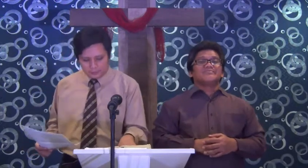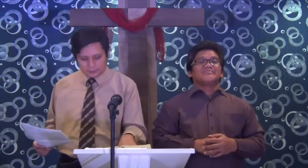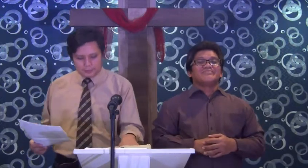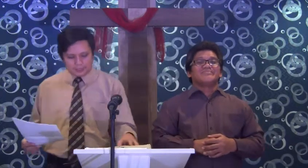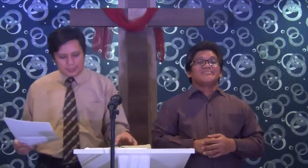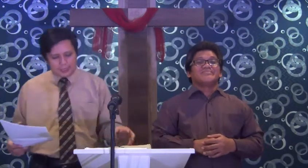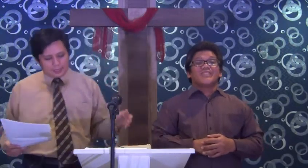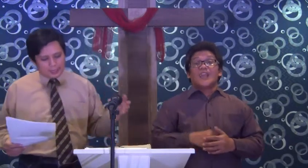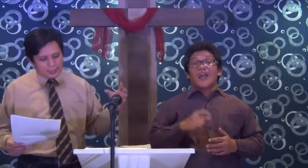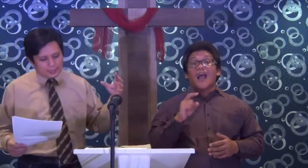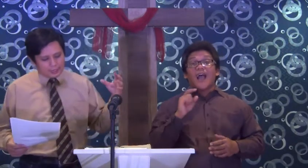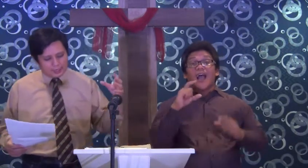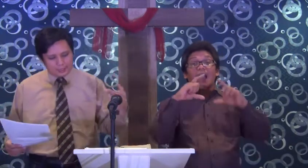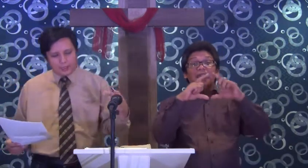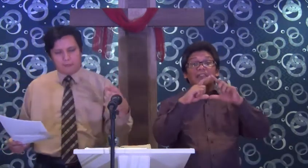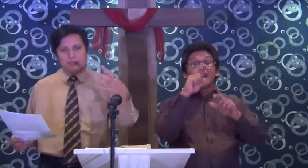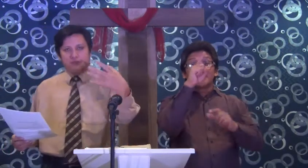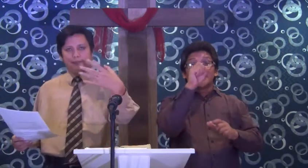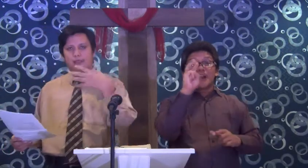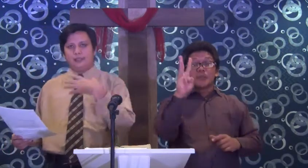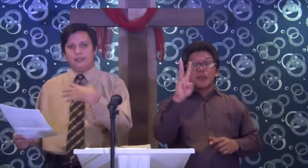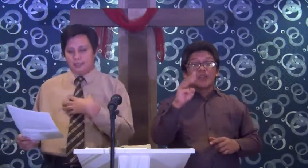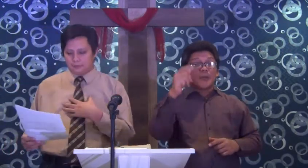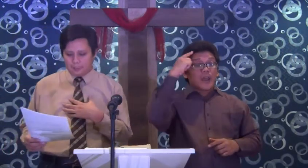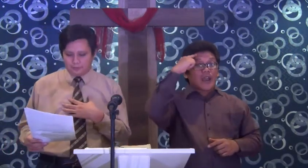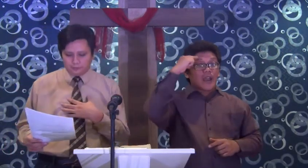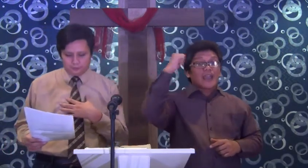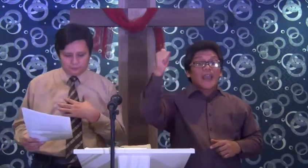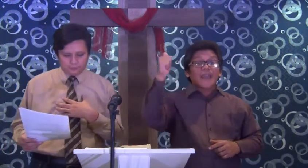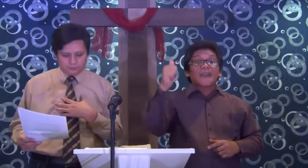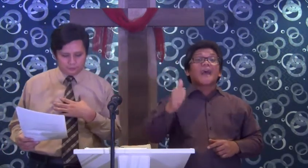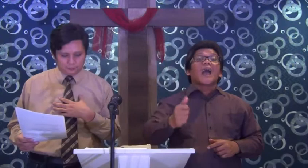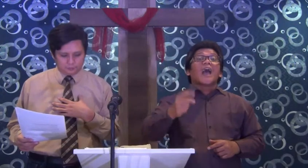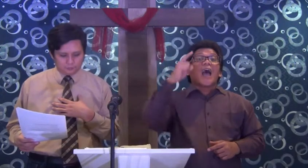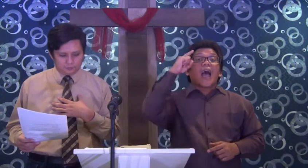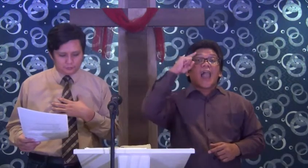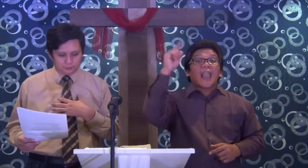Ayat 13 berkata, karena Allah lah yang mengerjakan kamu.